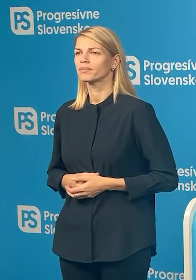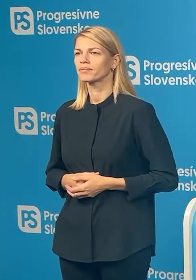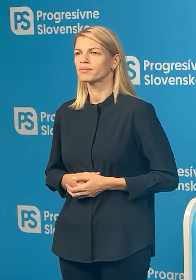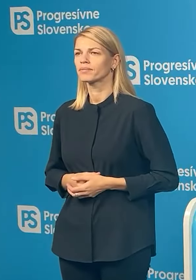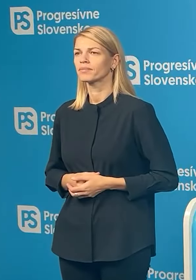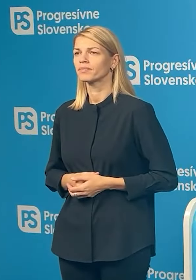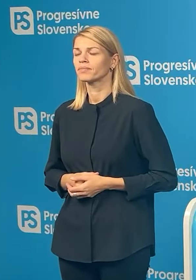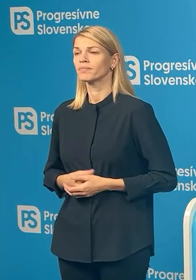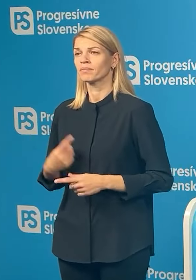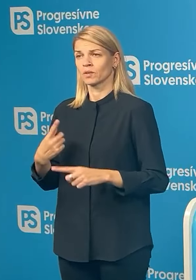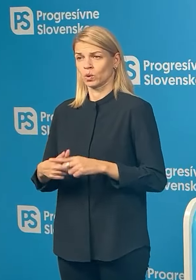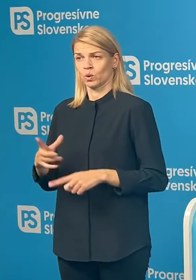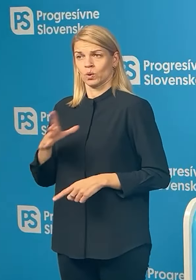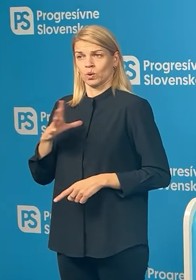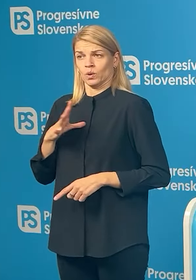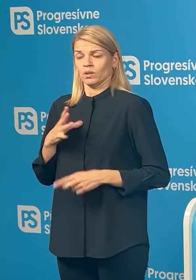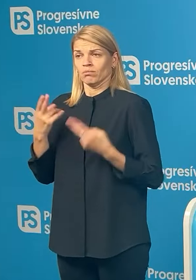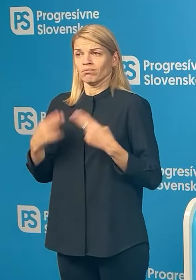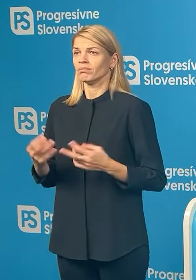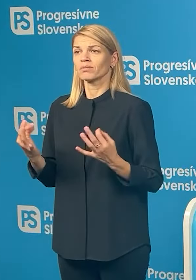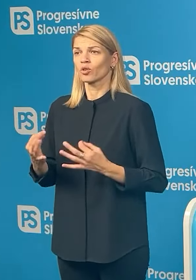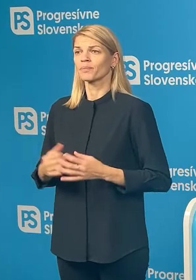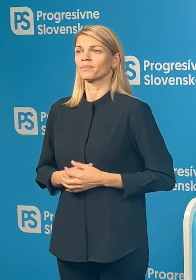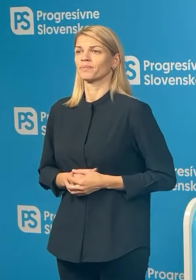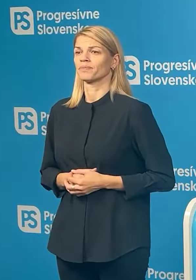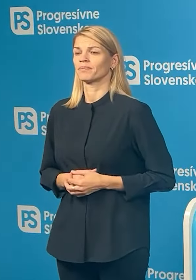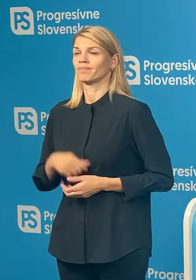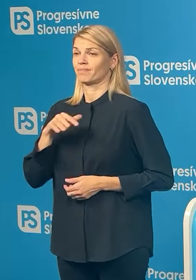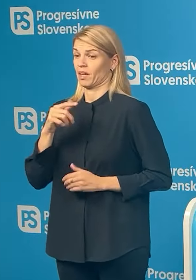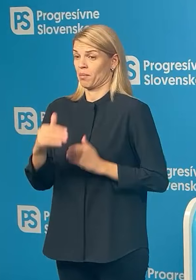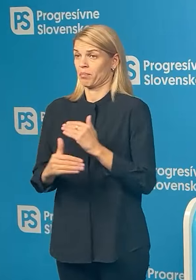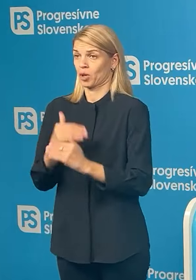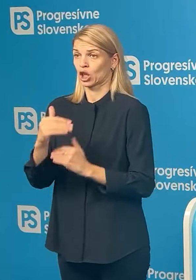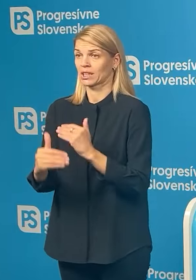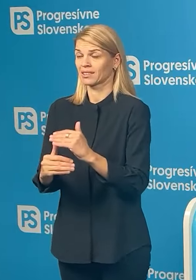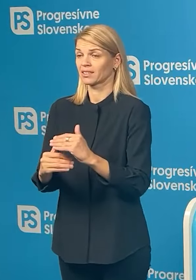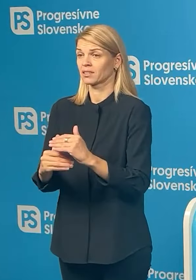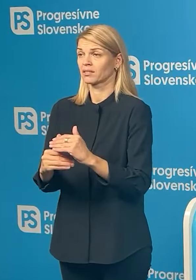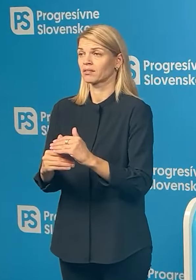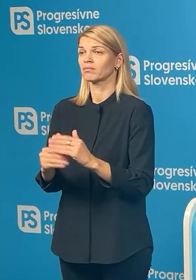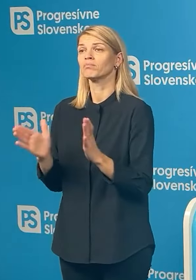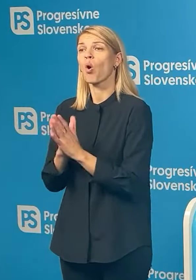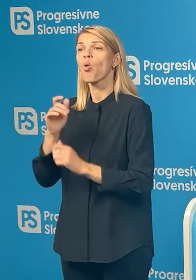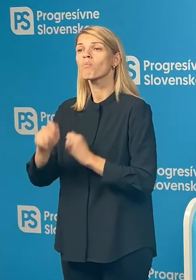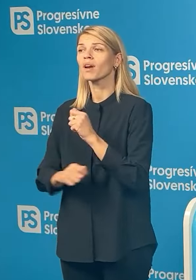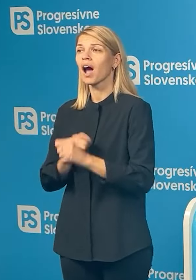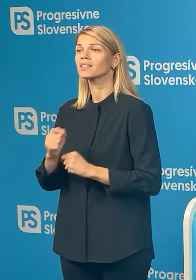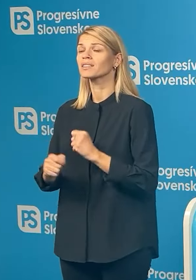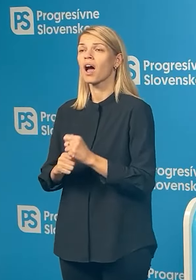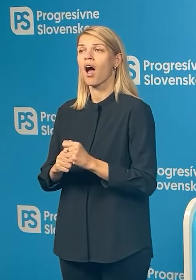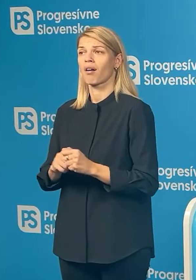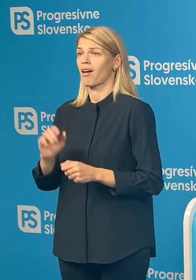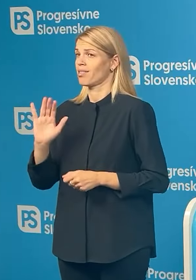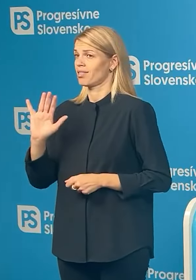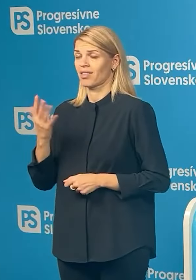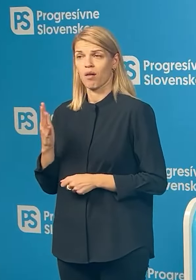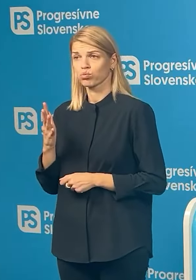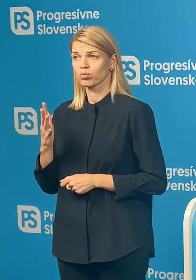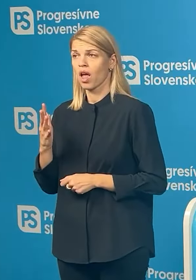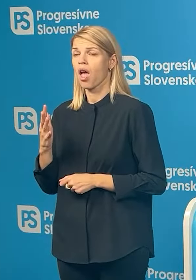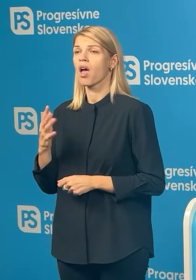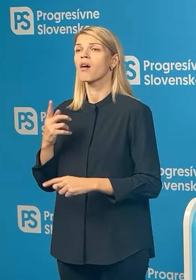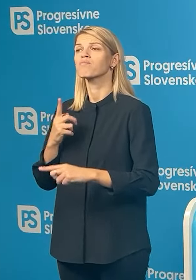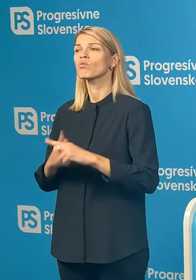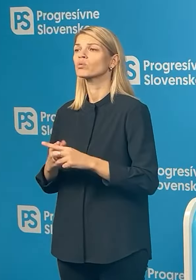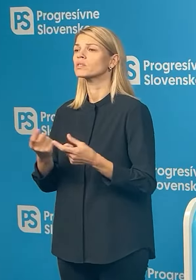Najväčším škandálom v tomto je, že na tomto procese nebudú participovať od prvého dňa a že nebudú tento proces